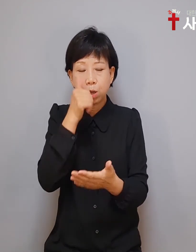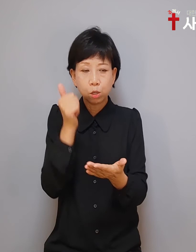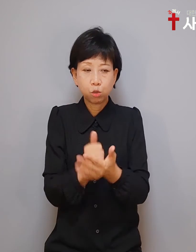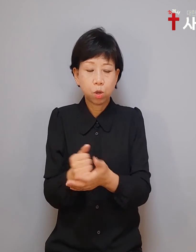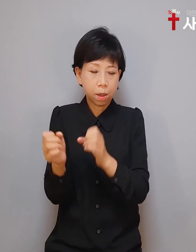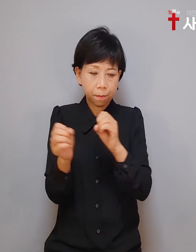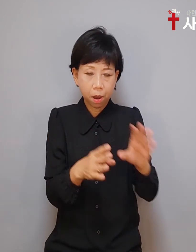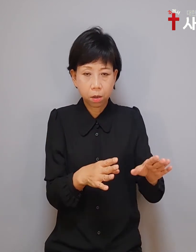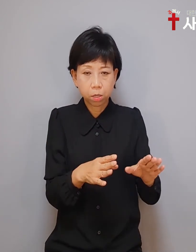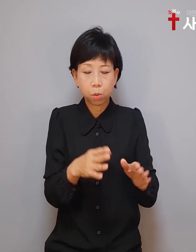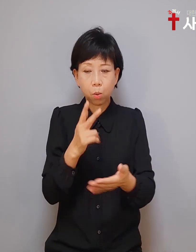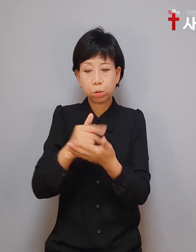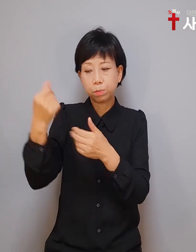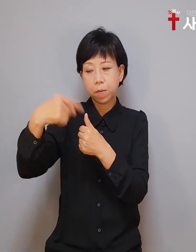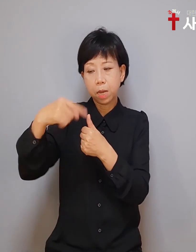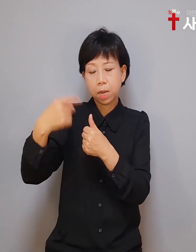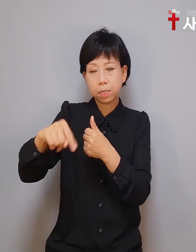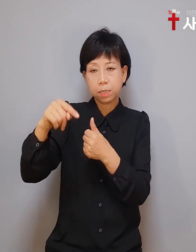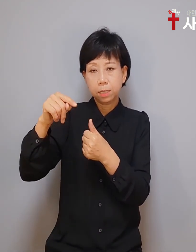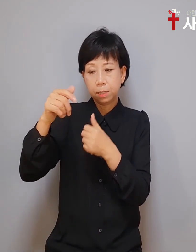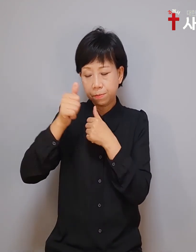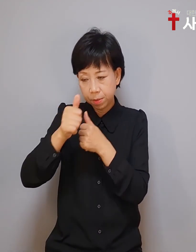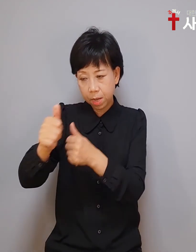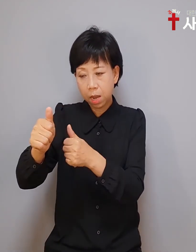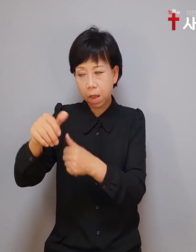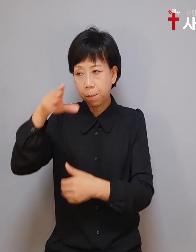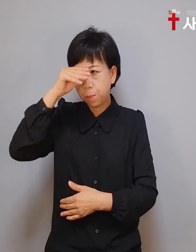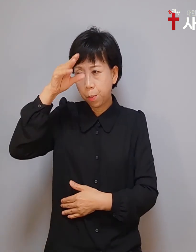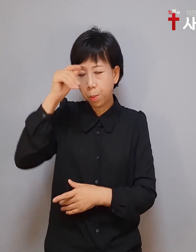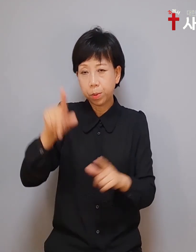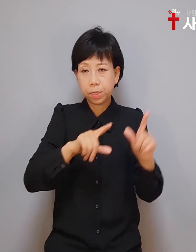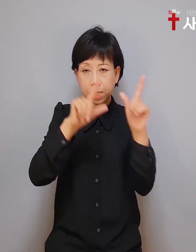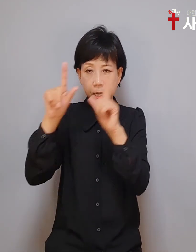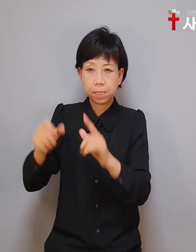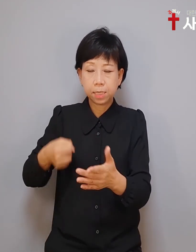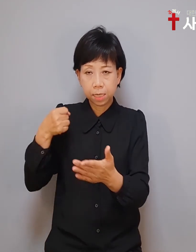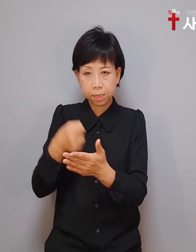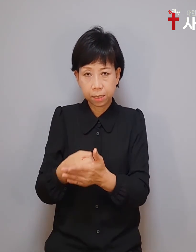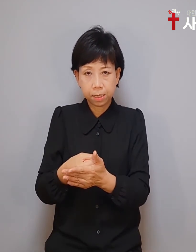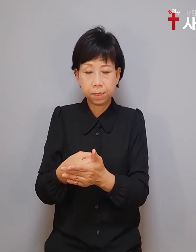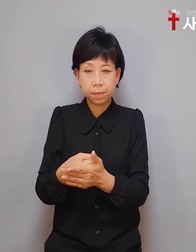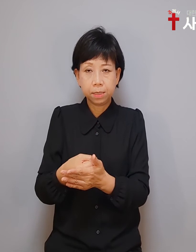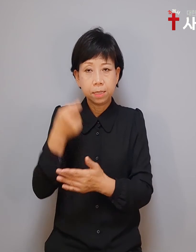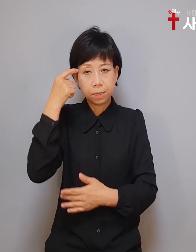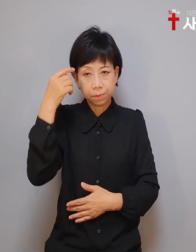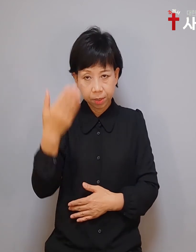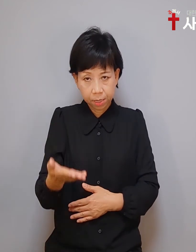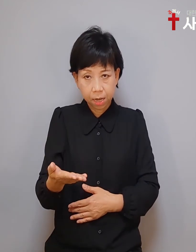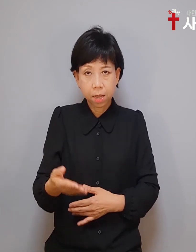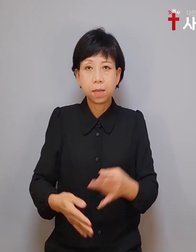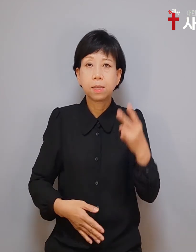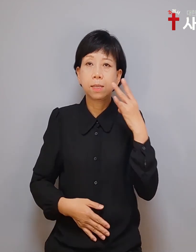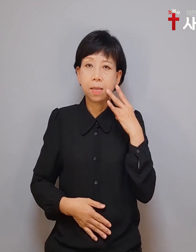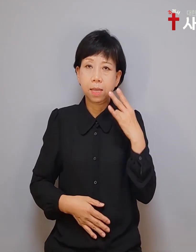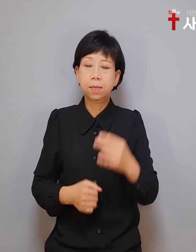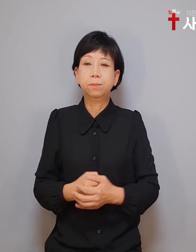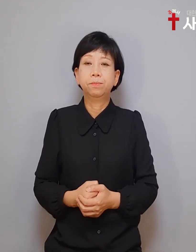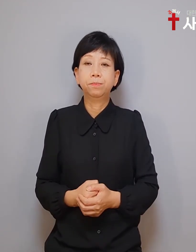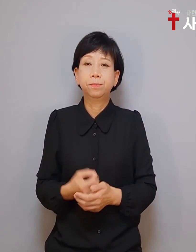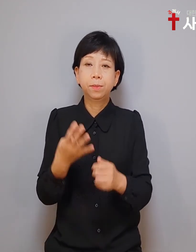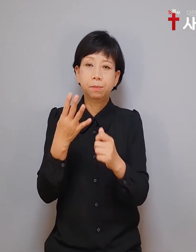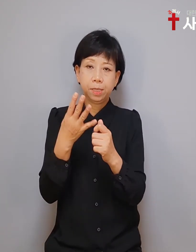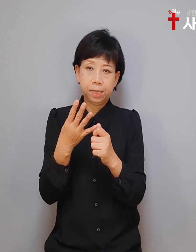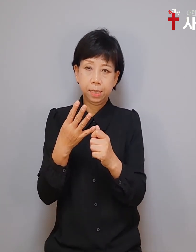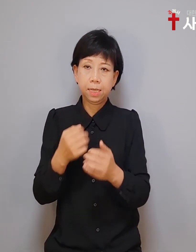그의 가르치심과 모범을 따라 살기를 작정하며 허락하십니까? 네 번째,